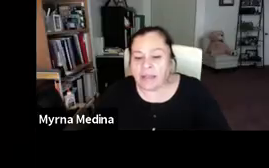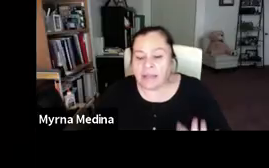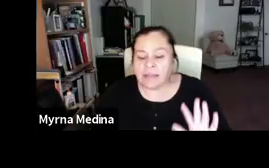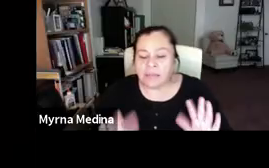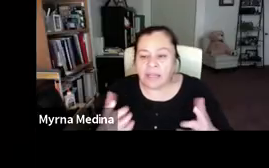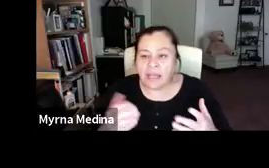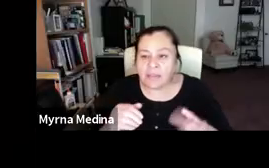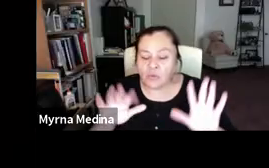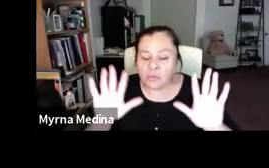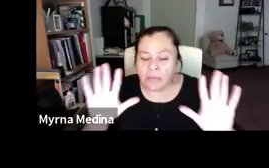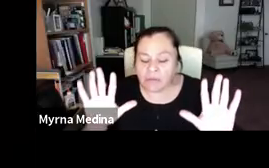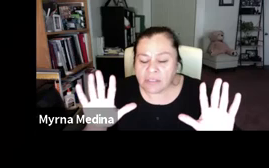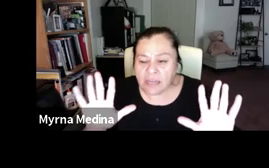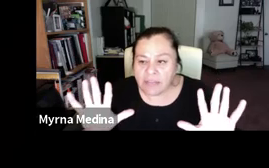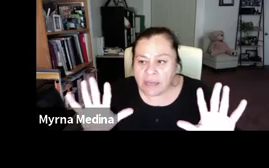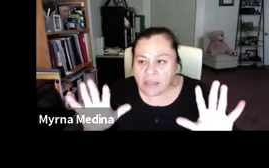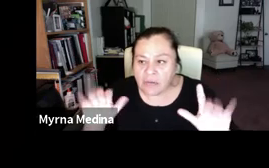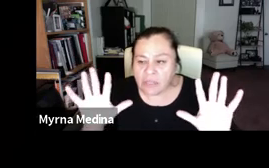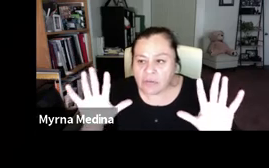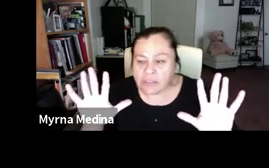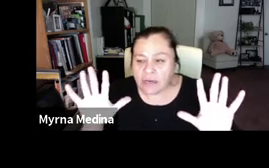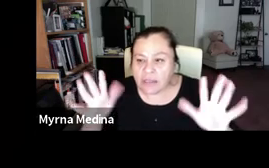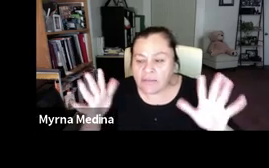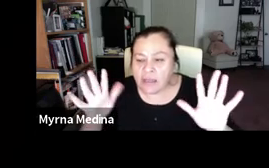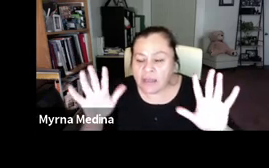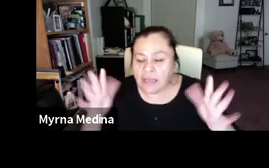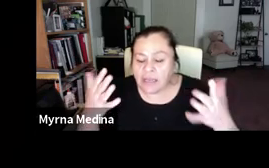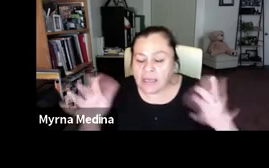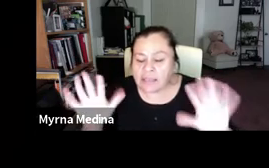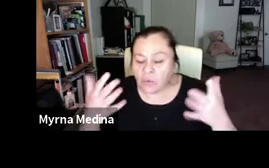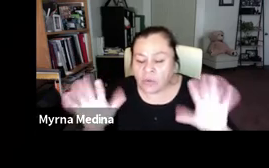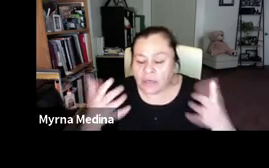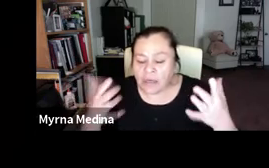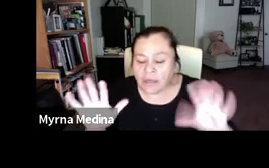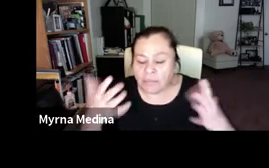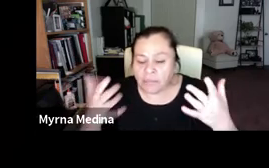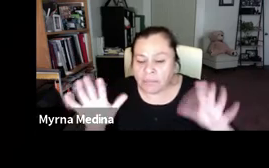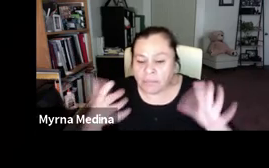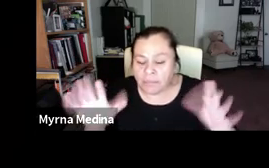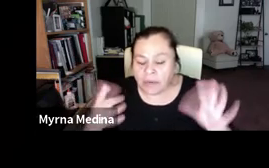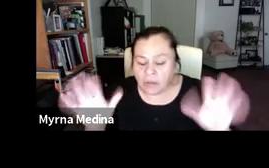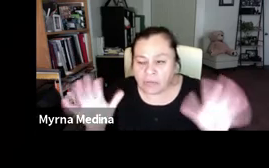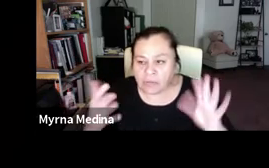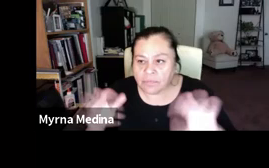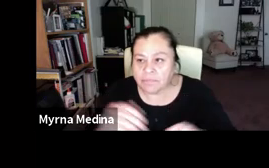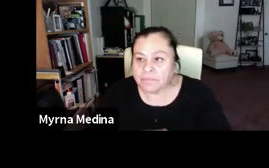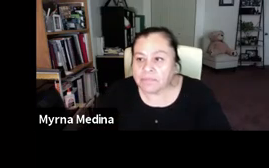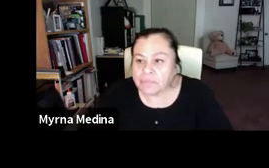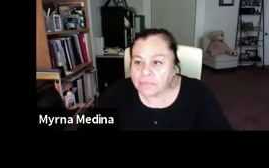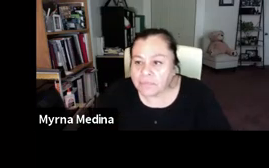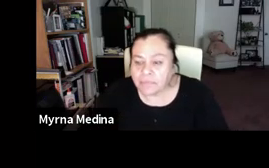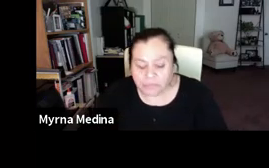Para la de terminar, sus manos están abiertas, los dedos hacia arriba y las sacuden a los lados.